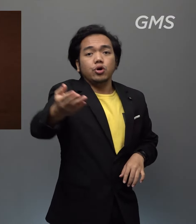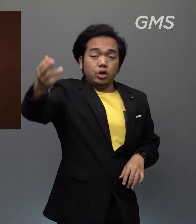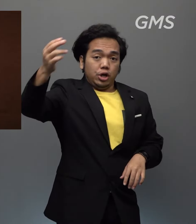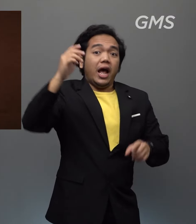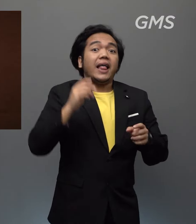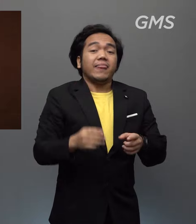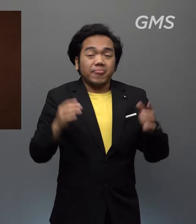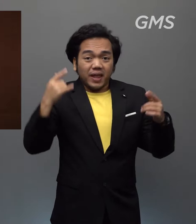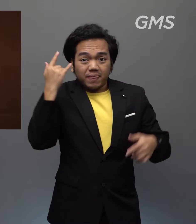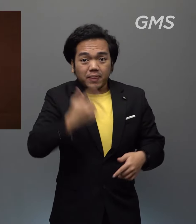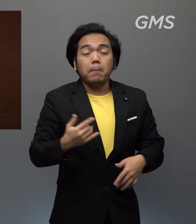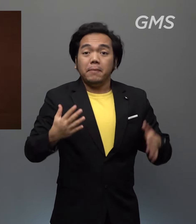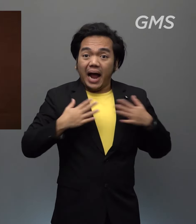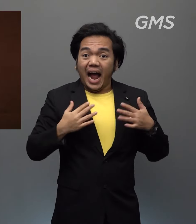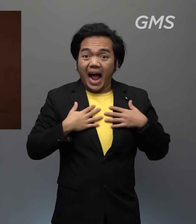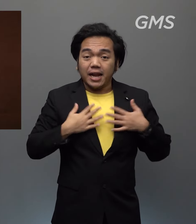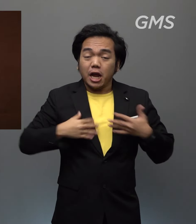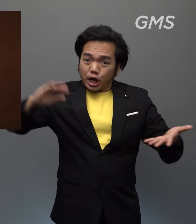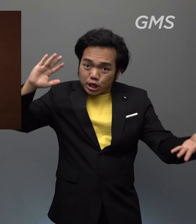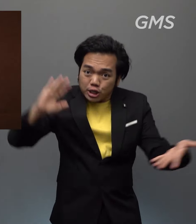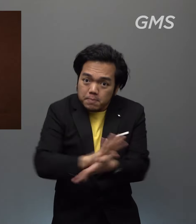menyatakan kehendak-Nya.